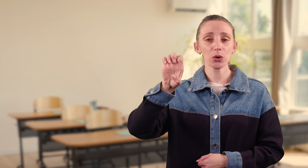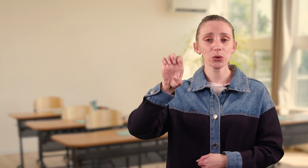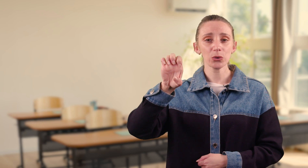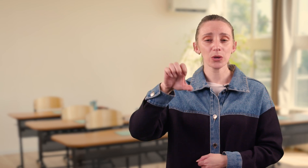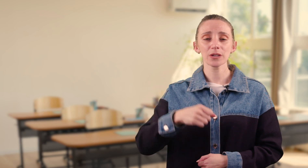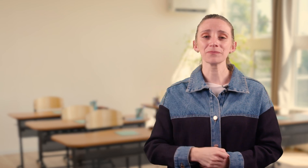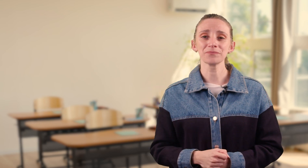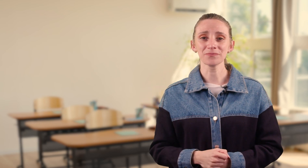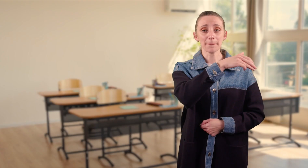M-A-X-I-M-E.